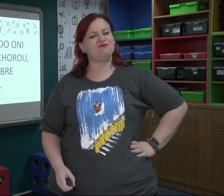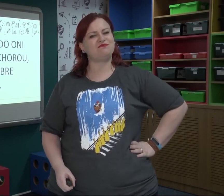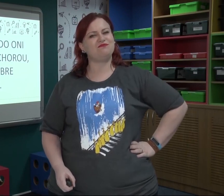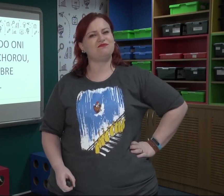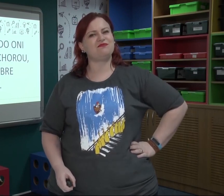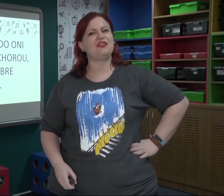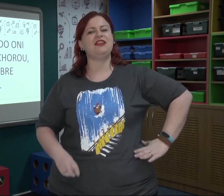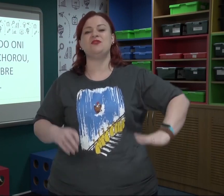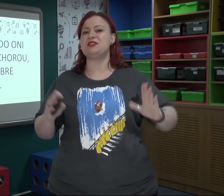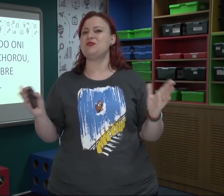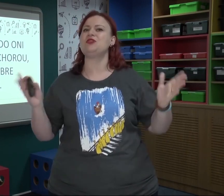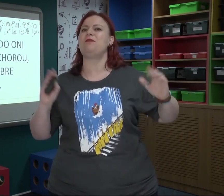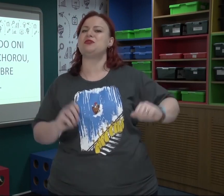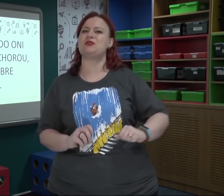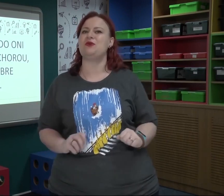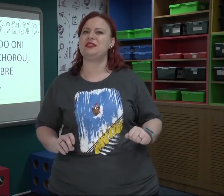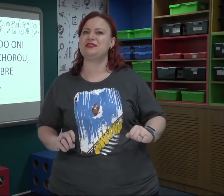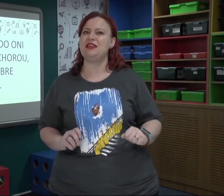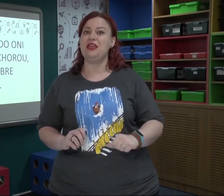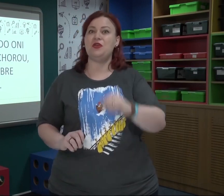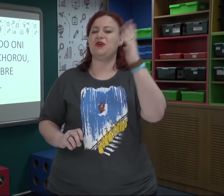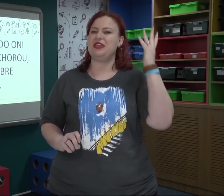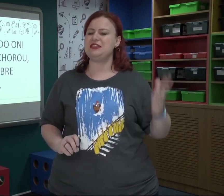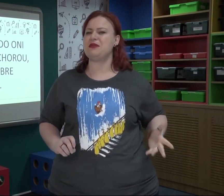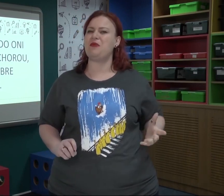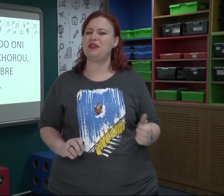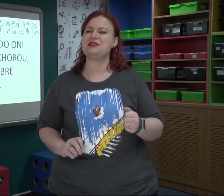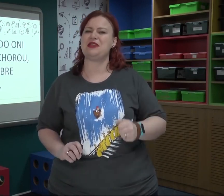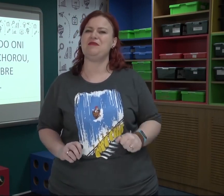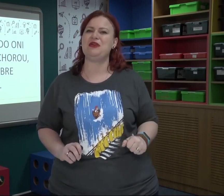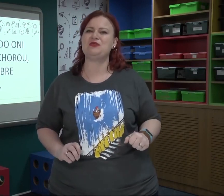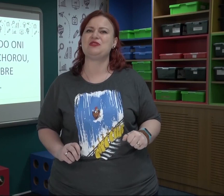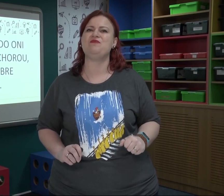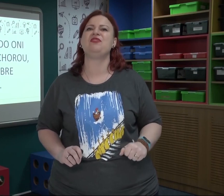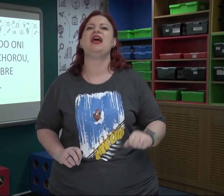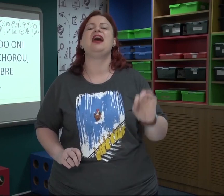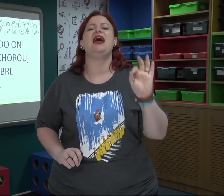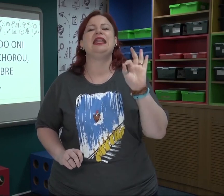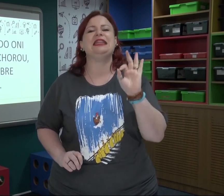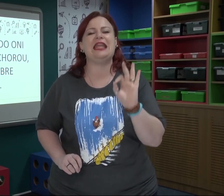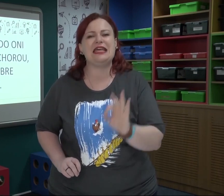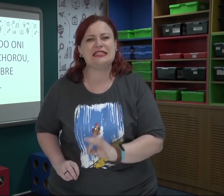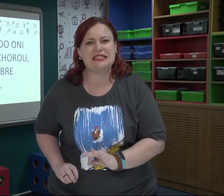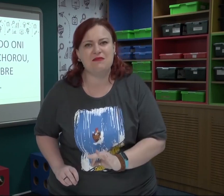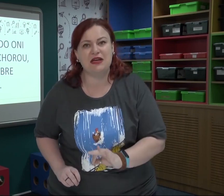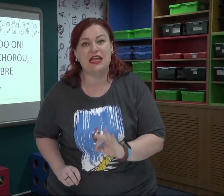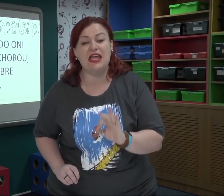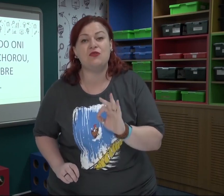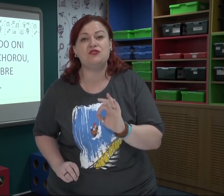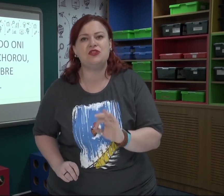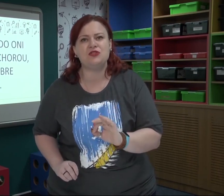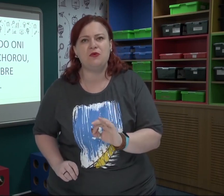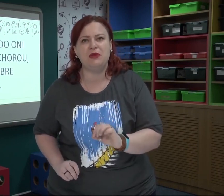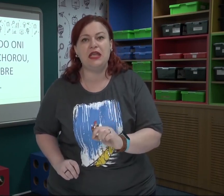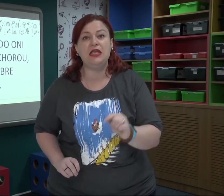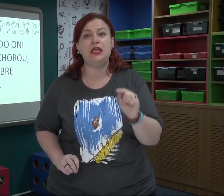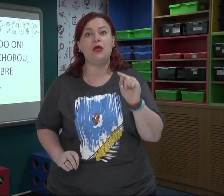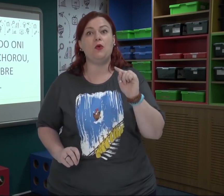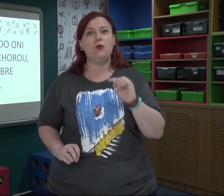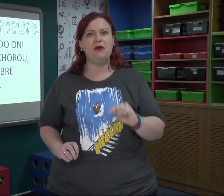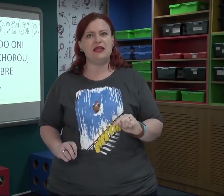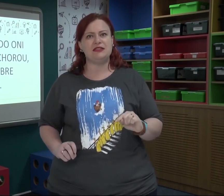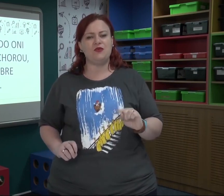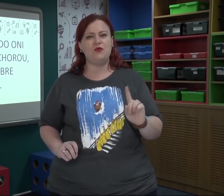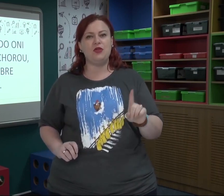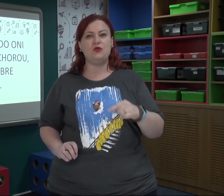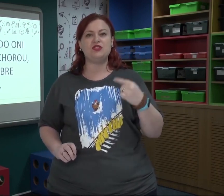amigos? Não são só pessoas e Onis que podem ser amigos? Nessa semana eu descobri